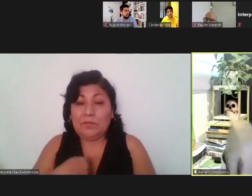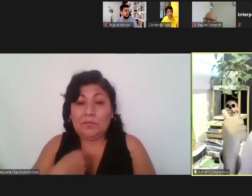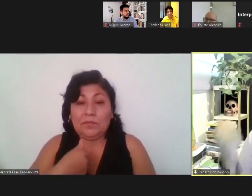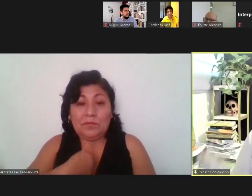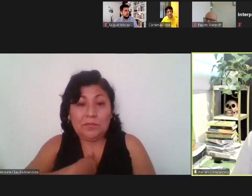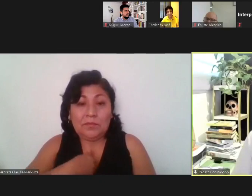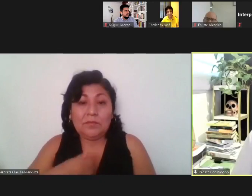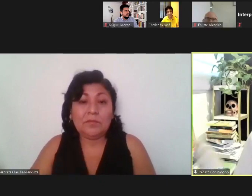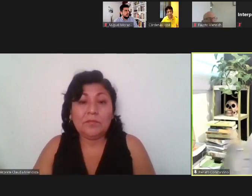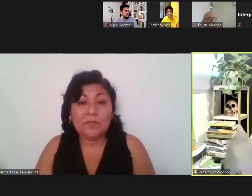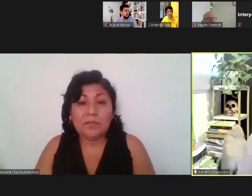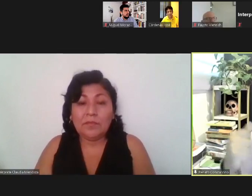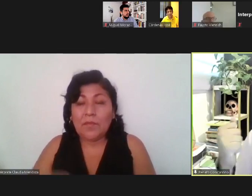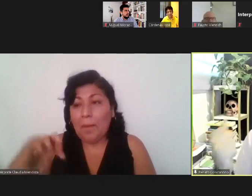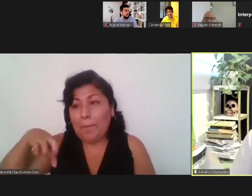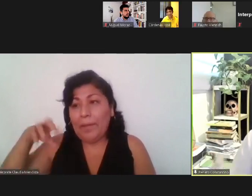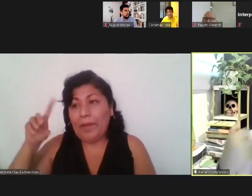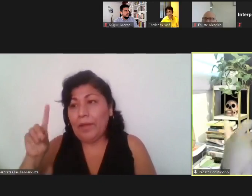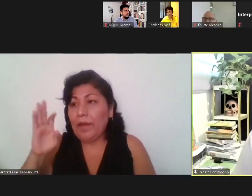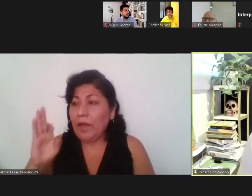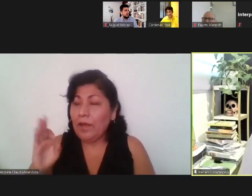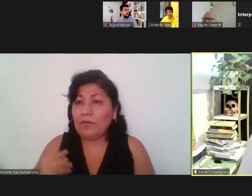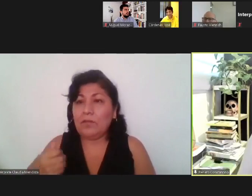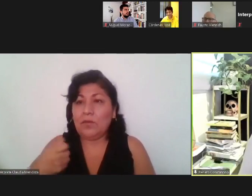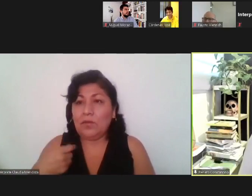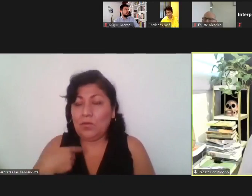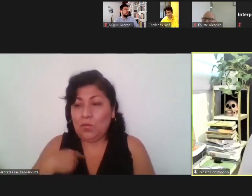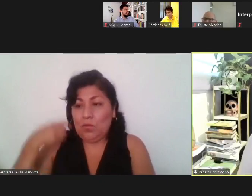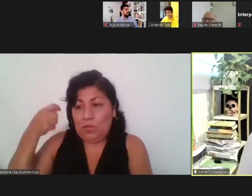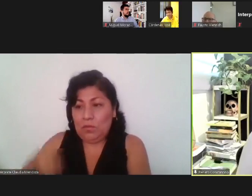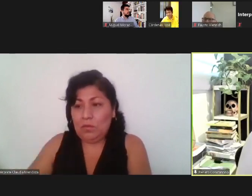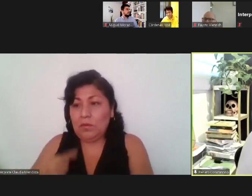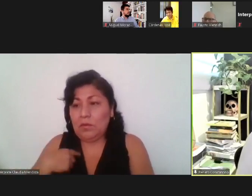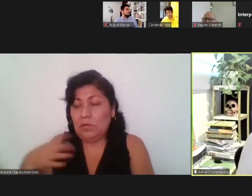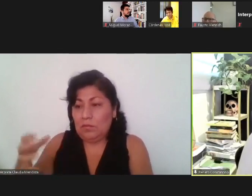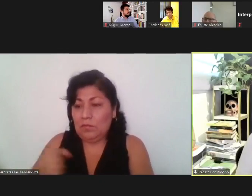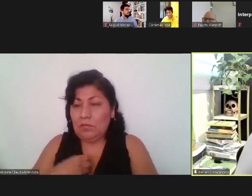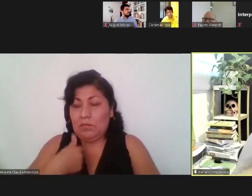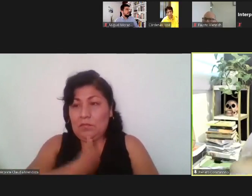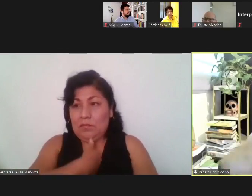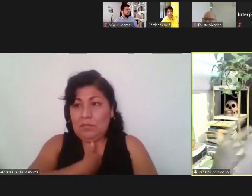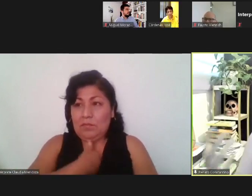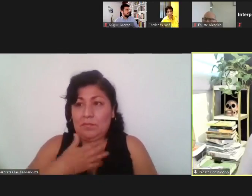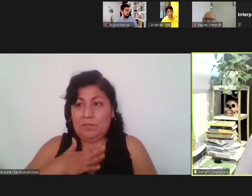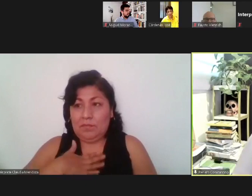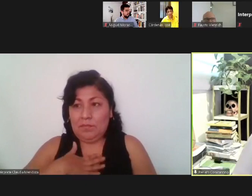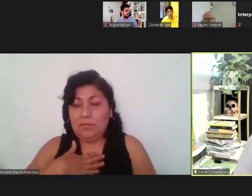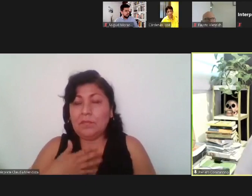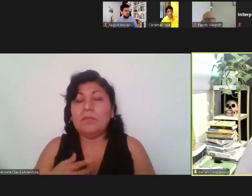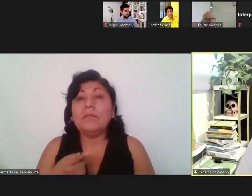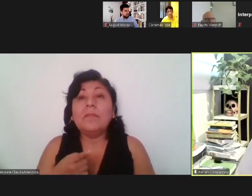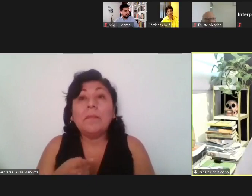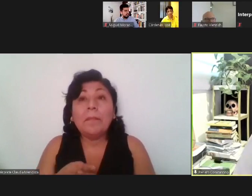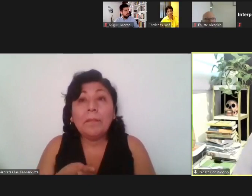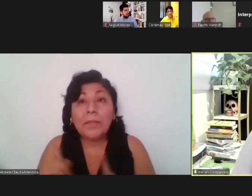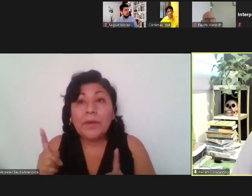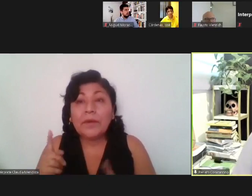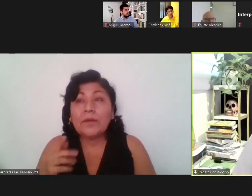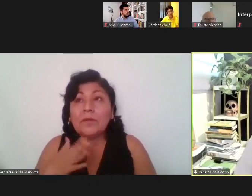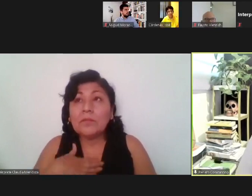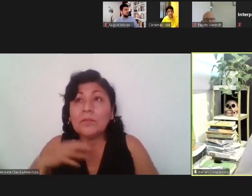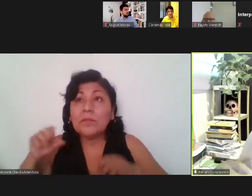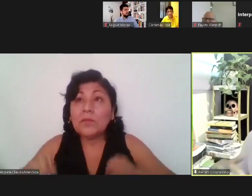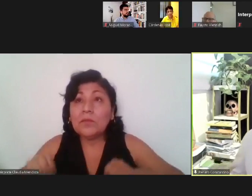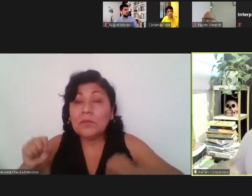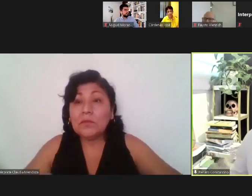tengo el PDF, yo accedí a ello. Pero dentro de mis posibilidades, yo